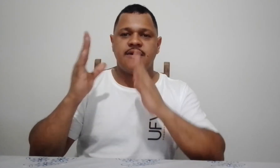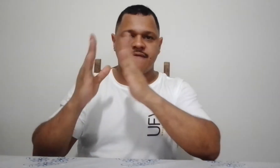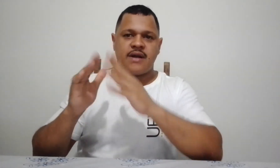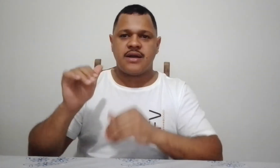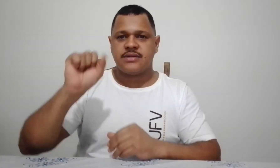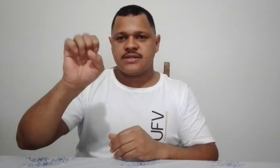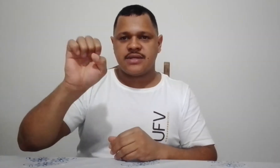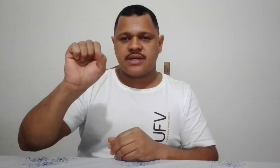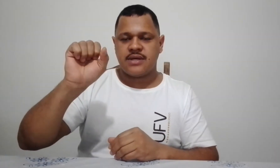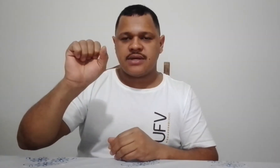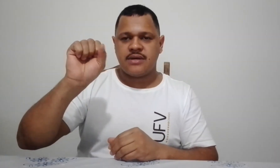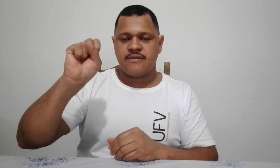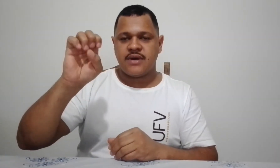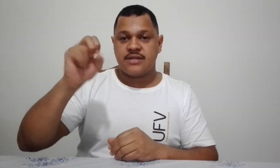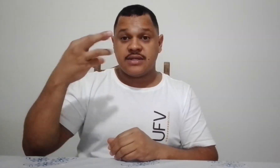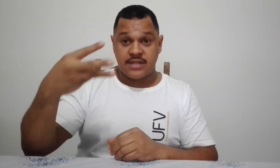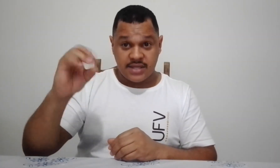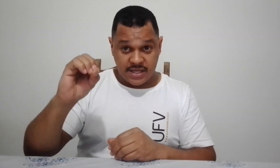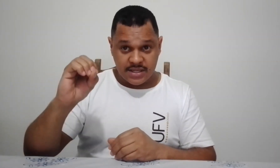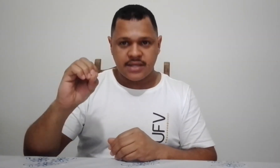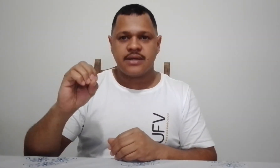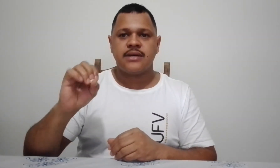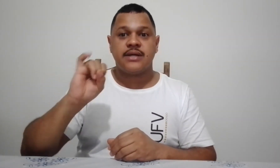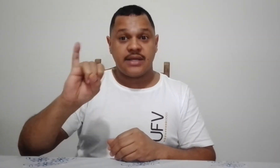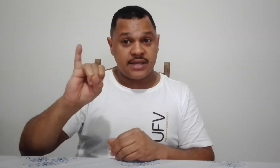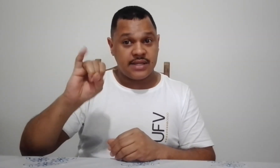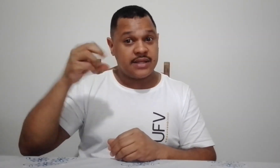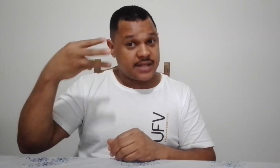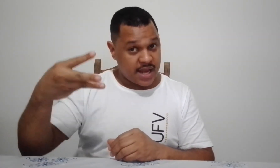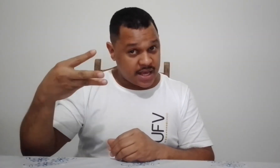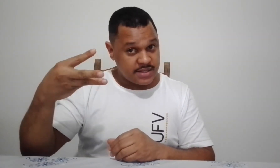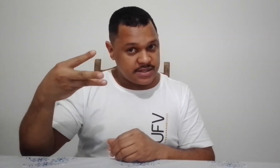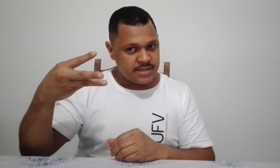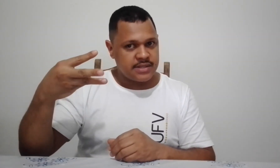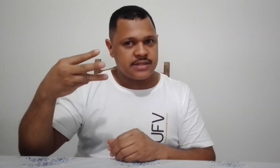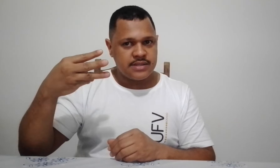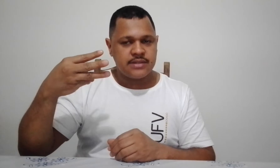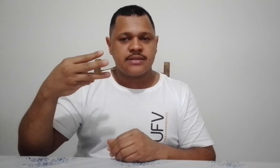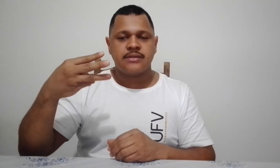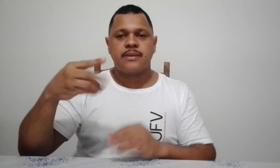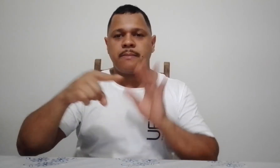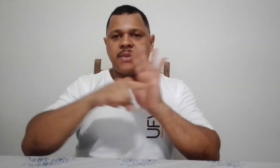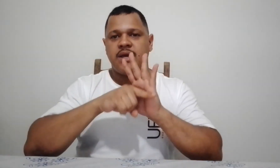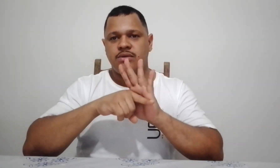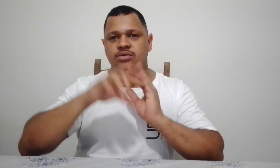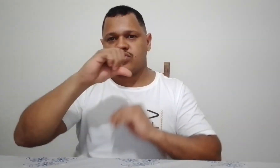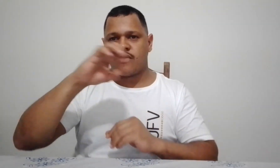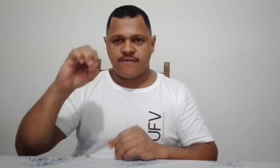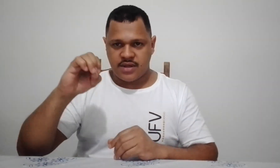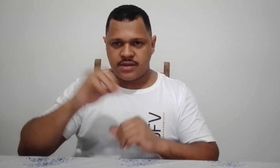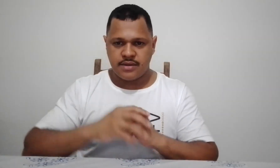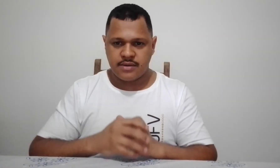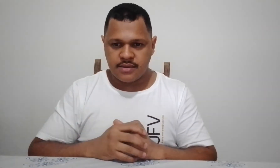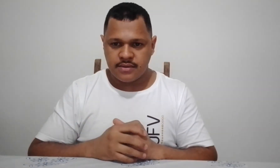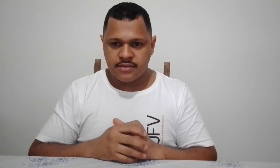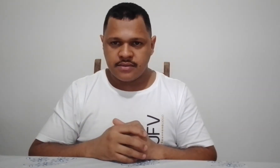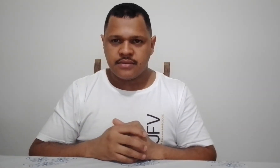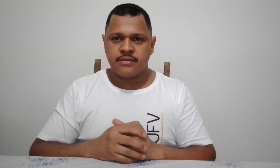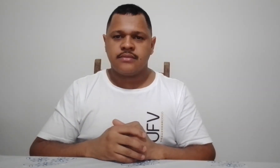com o I3. Aqui nós temos o I3, ó, fase menos 90. A resultante dessa soma,